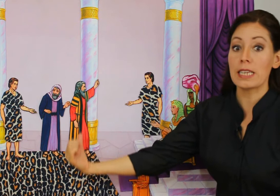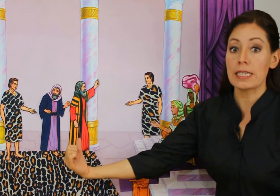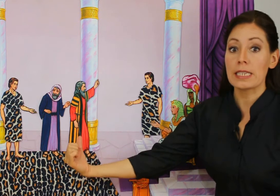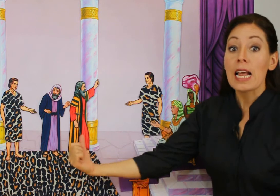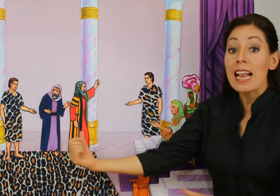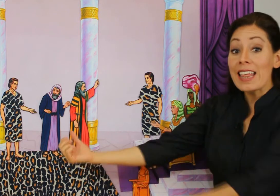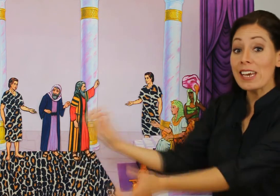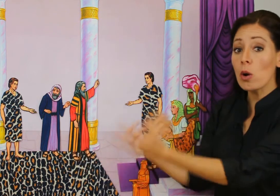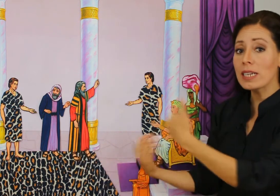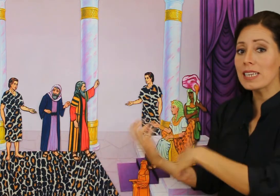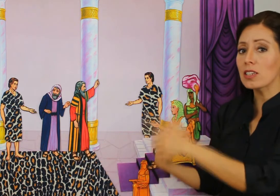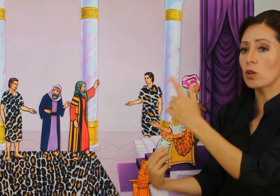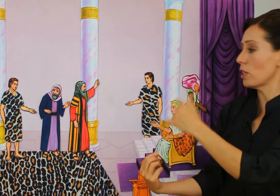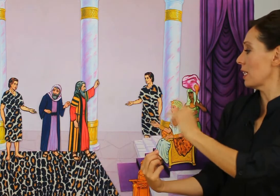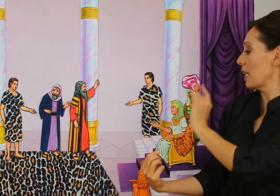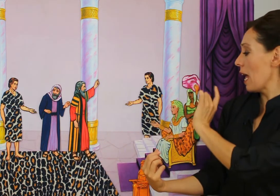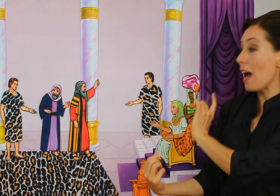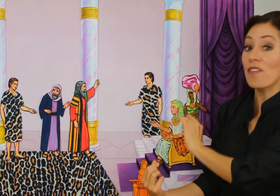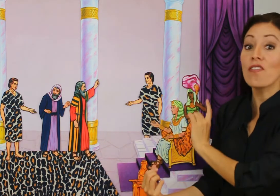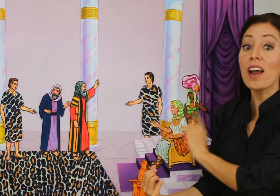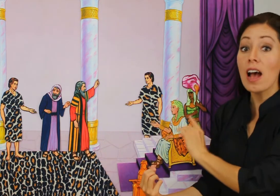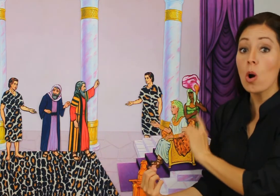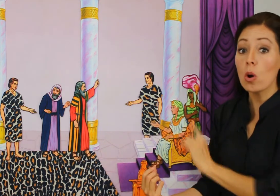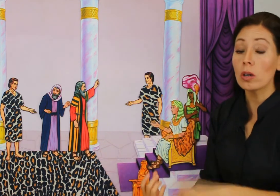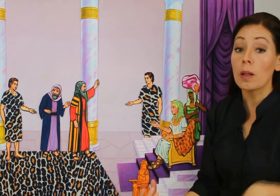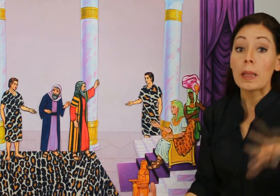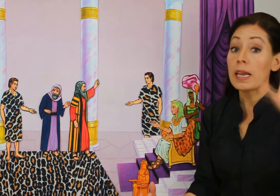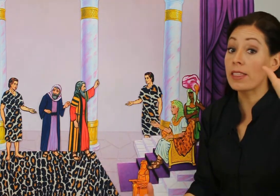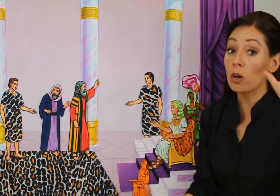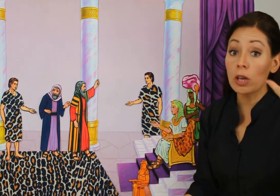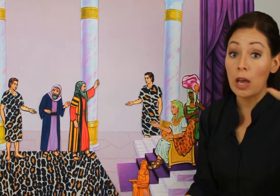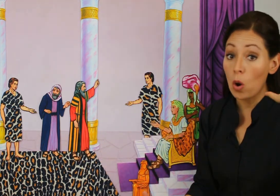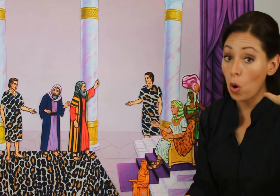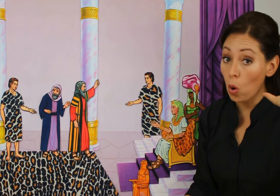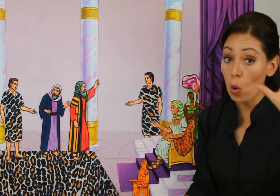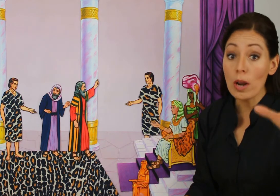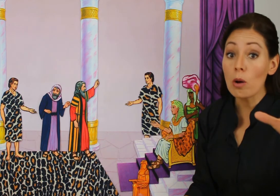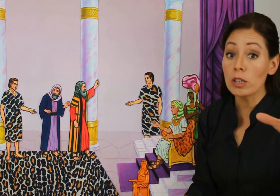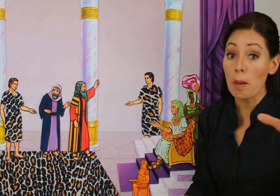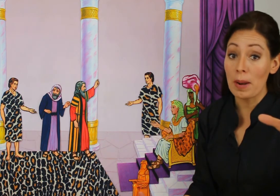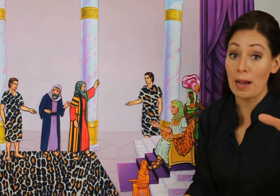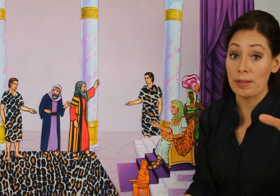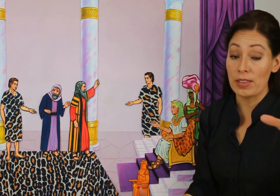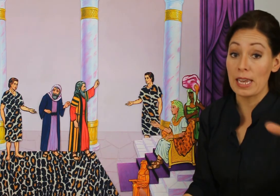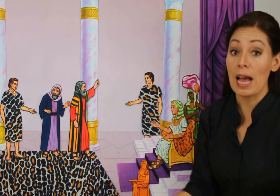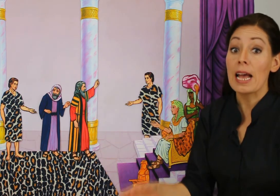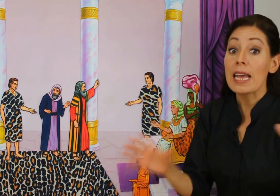Moisés le dijo estas cosas a Faraón, le dijo que una última plaga vendría